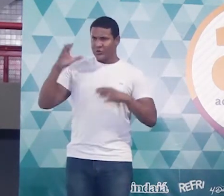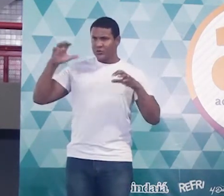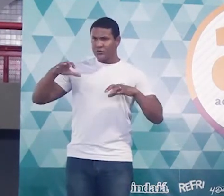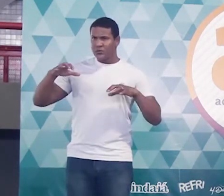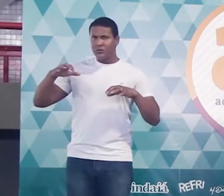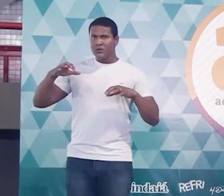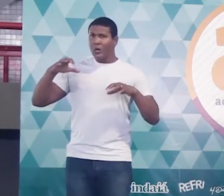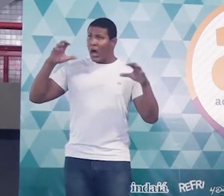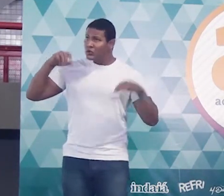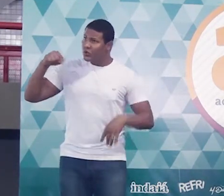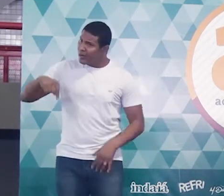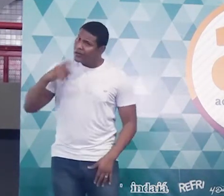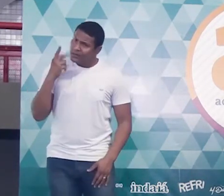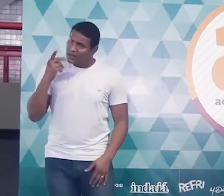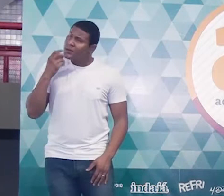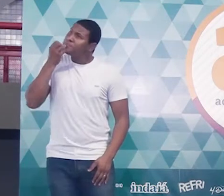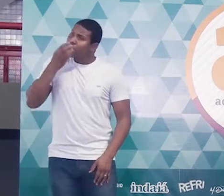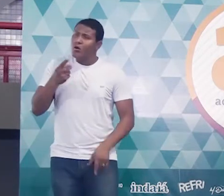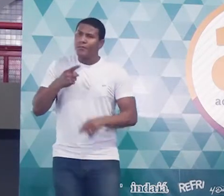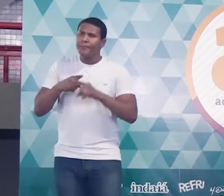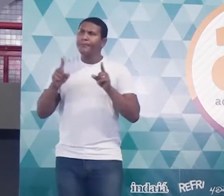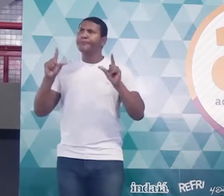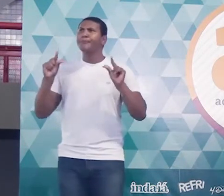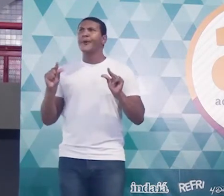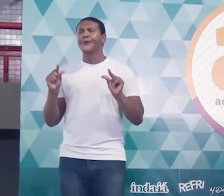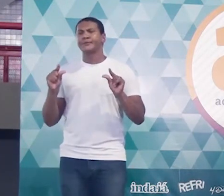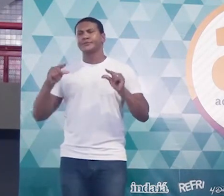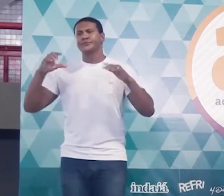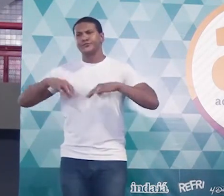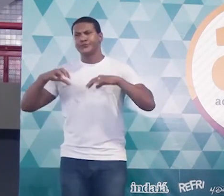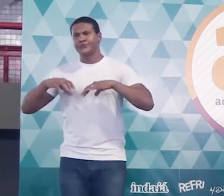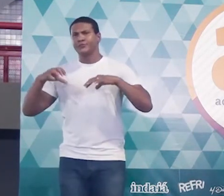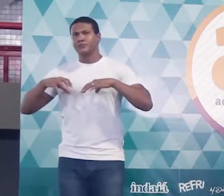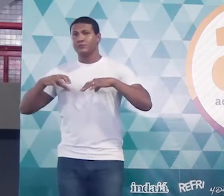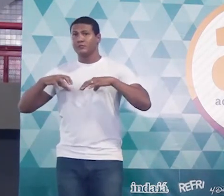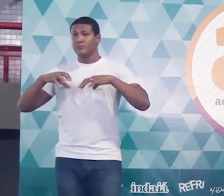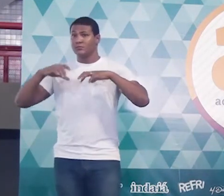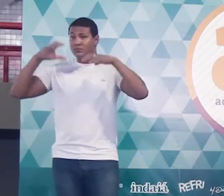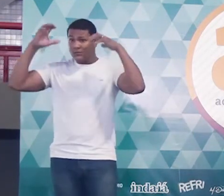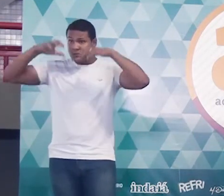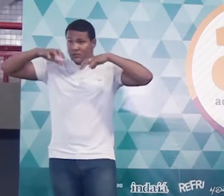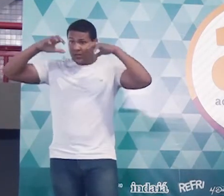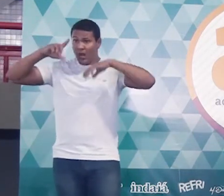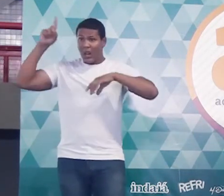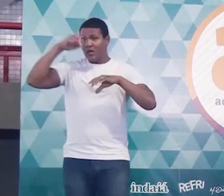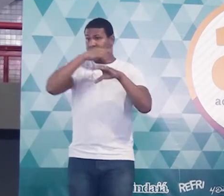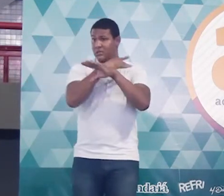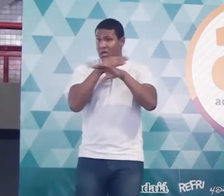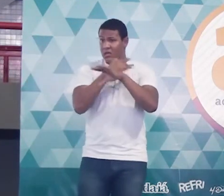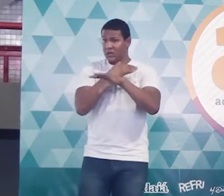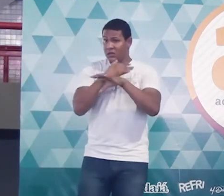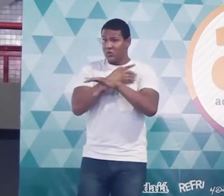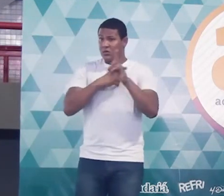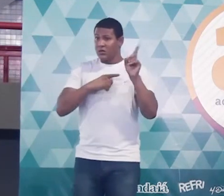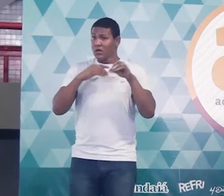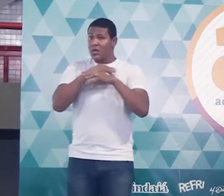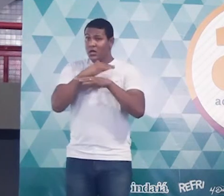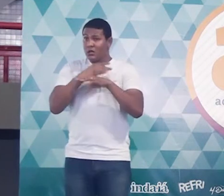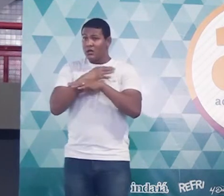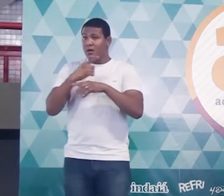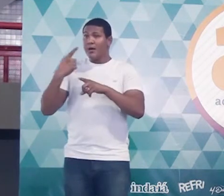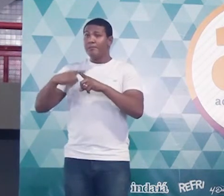bom, mas é pouca, né? Então, a chuva no Ceará, quando acontecia no centro, era porque os